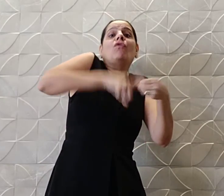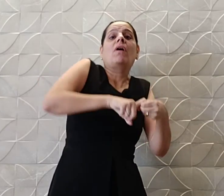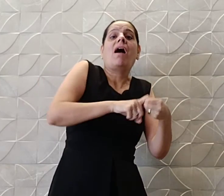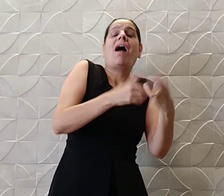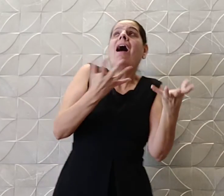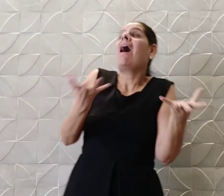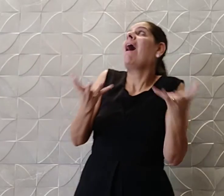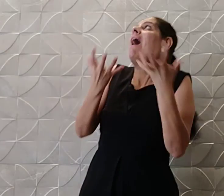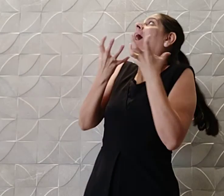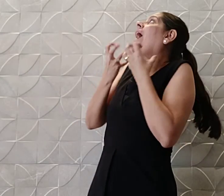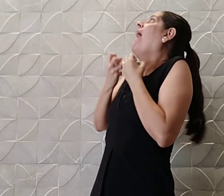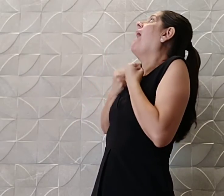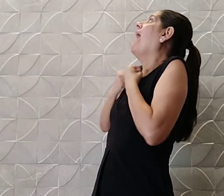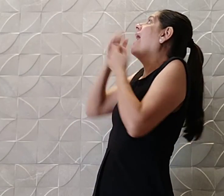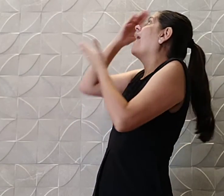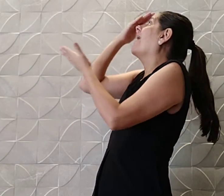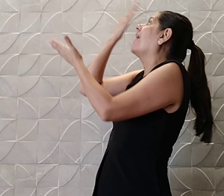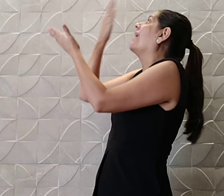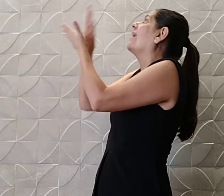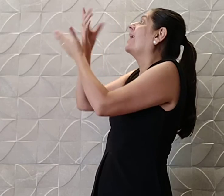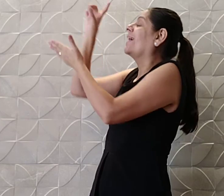para enxertá-los de volta na árvore.